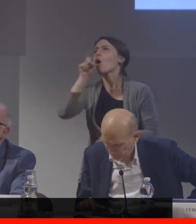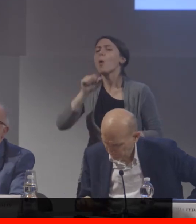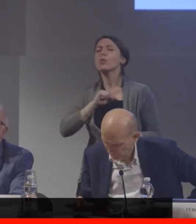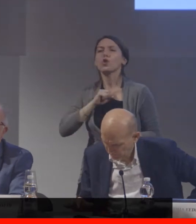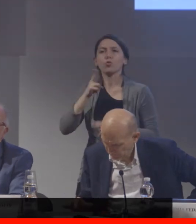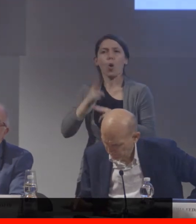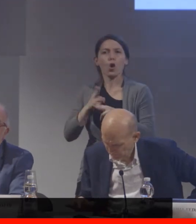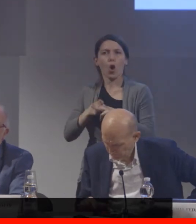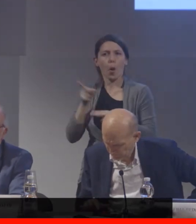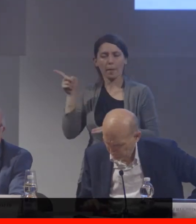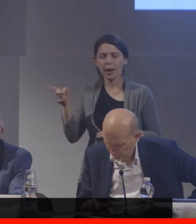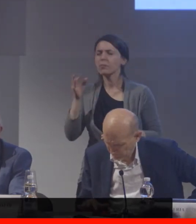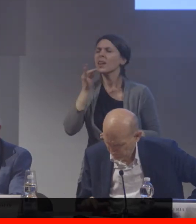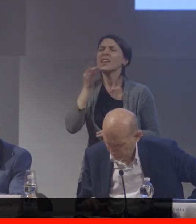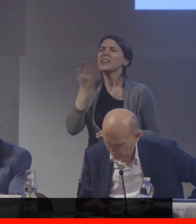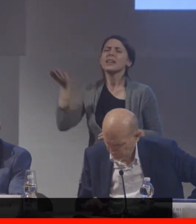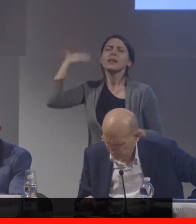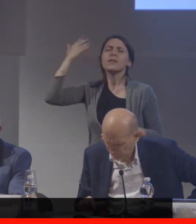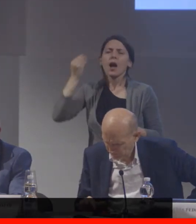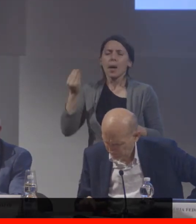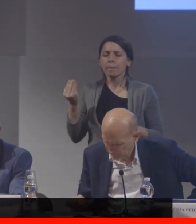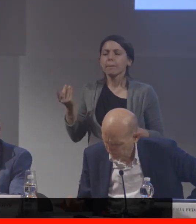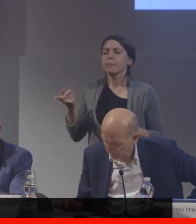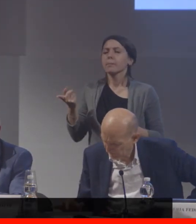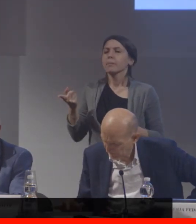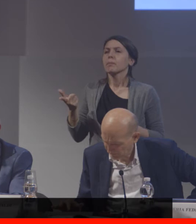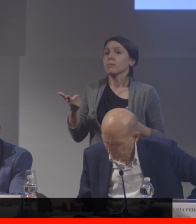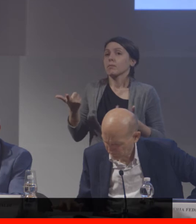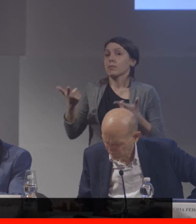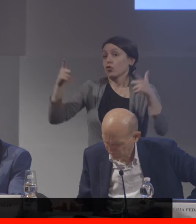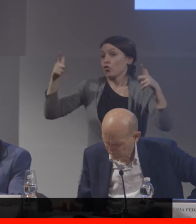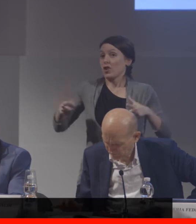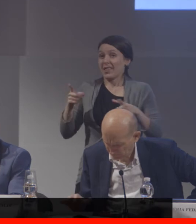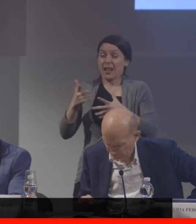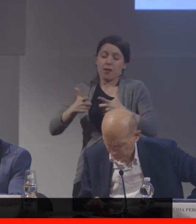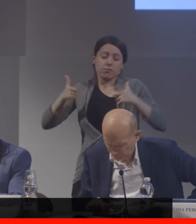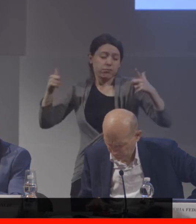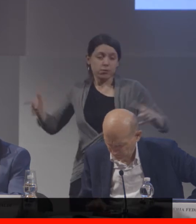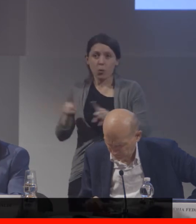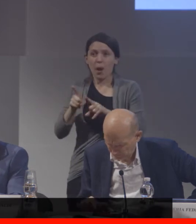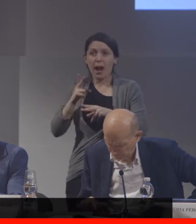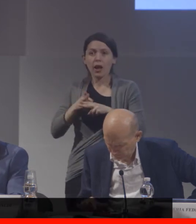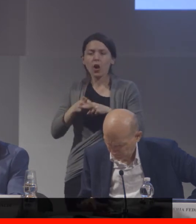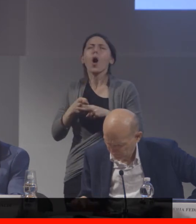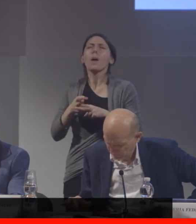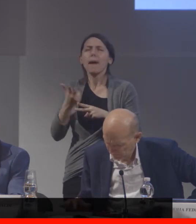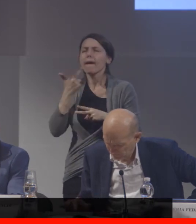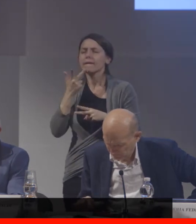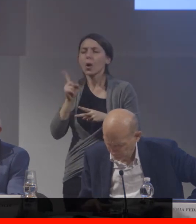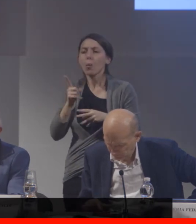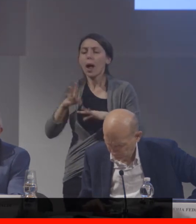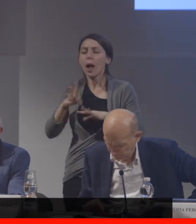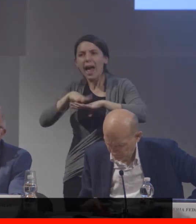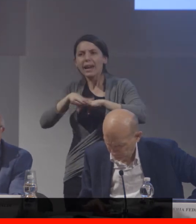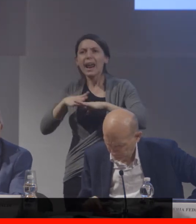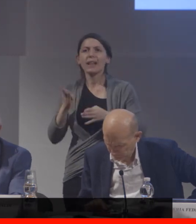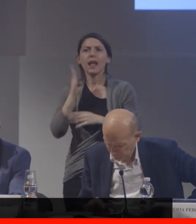di un tentativo di dotare una grande metropoli di una rete di